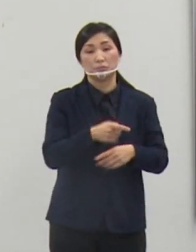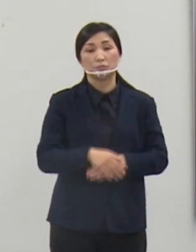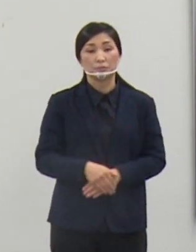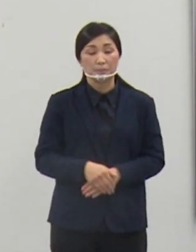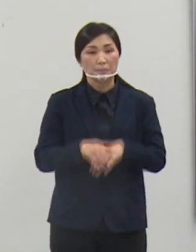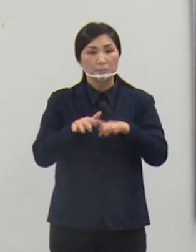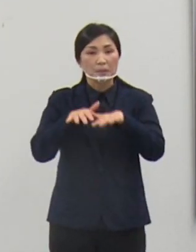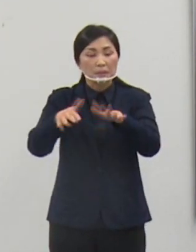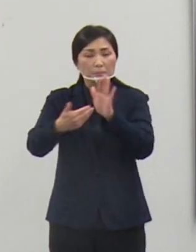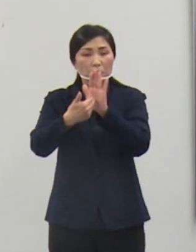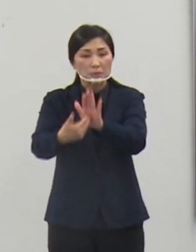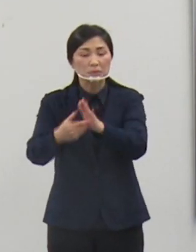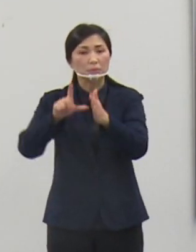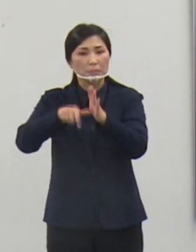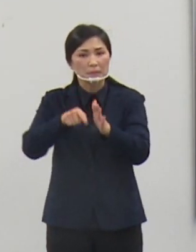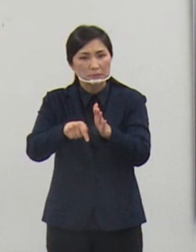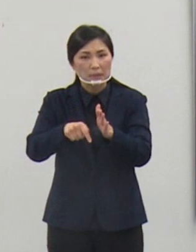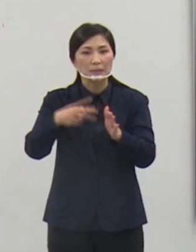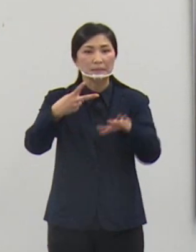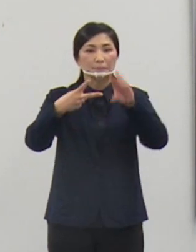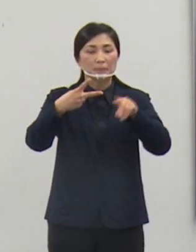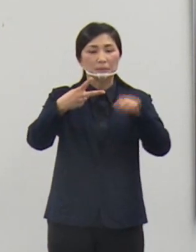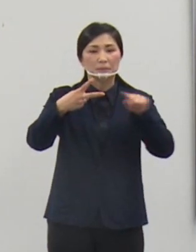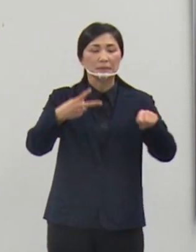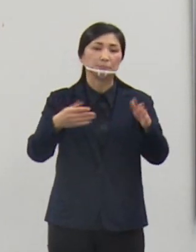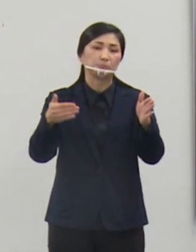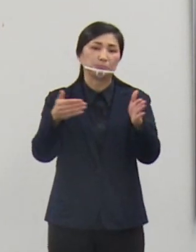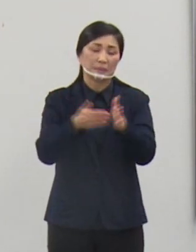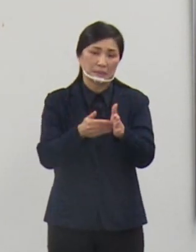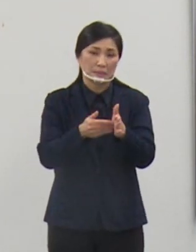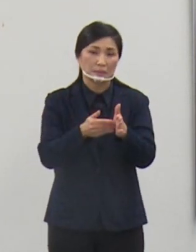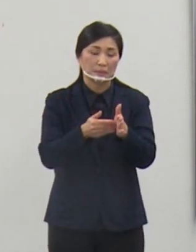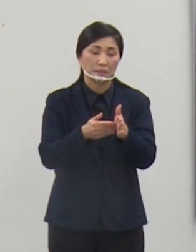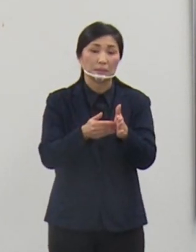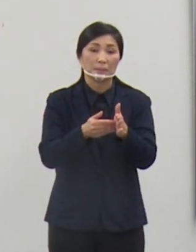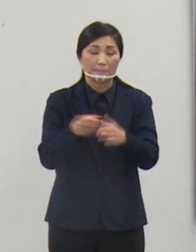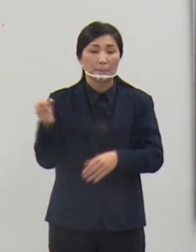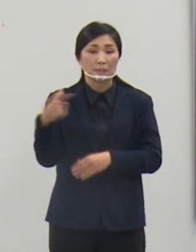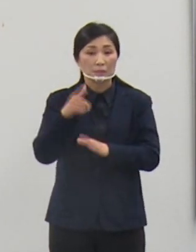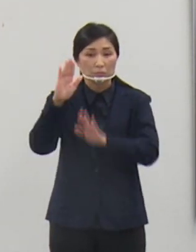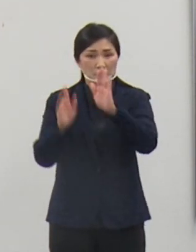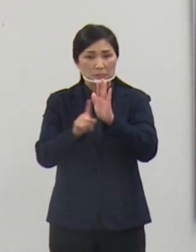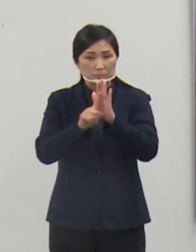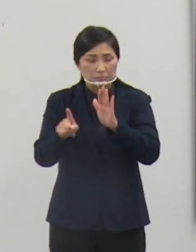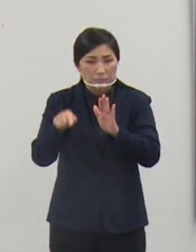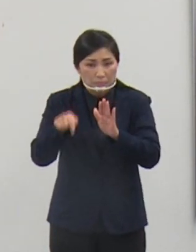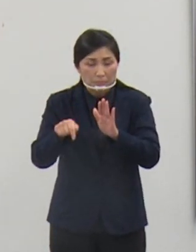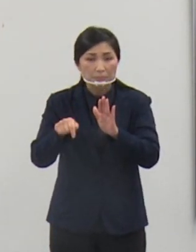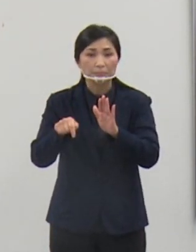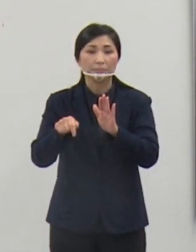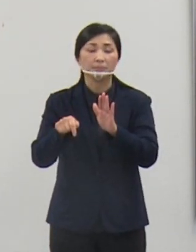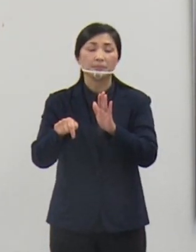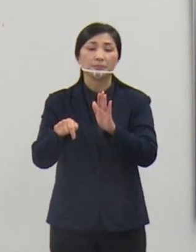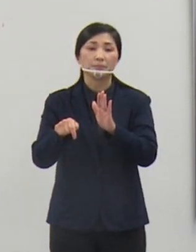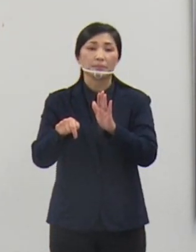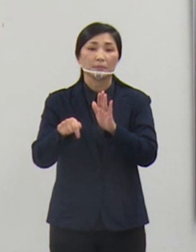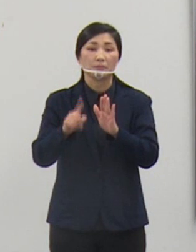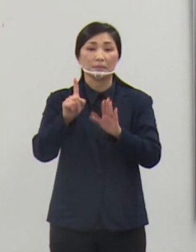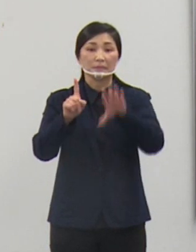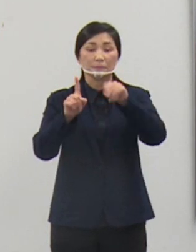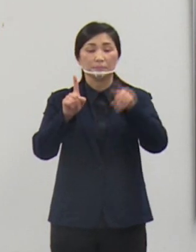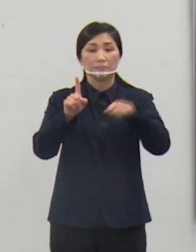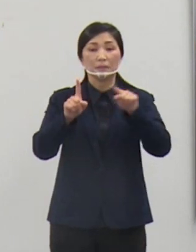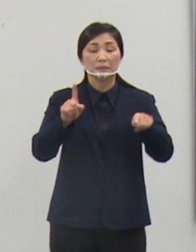延防止等重点措置の場合は2万人まで、緊急事態措置の場合は1万人